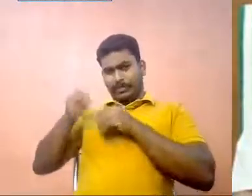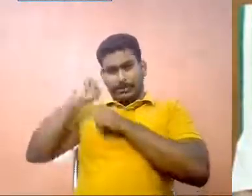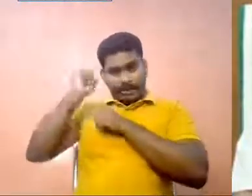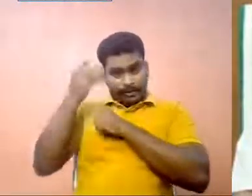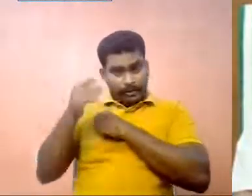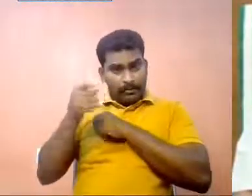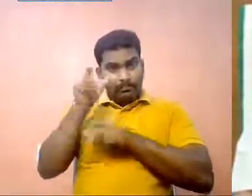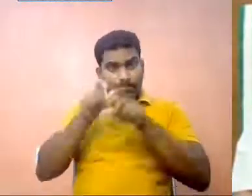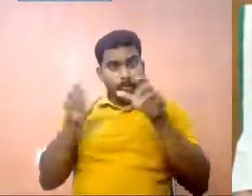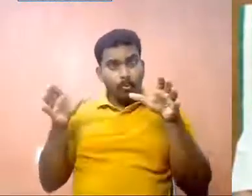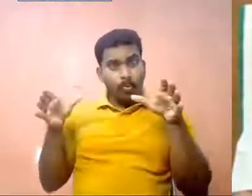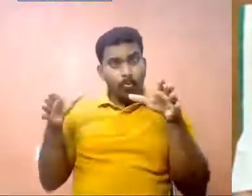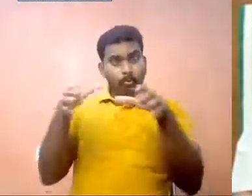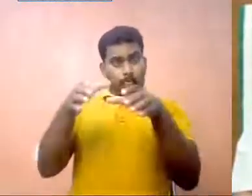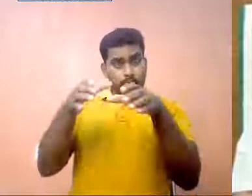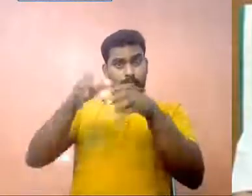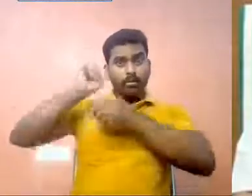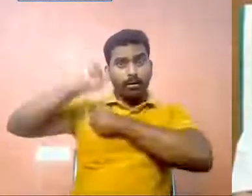അപ്പോൾ ഒന്നേ അതിൽ പറയാനുള്ളൂ,